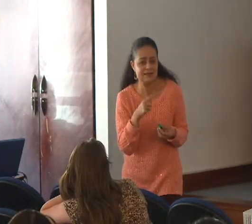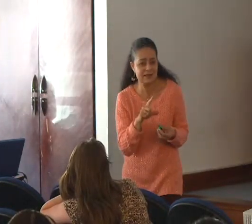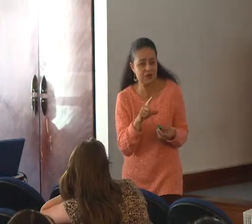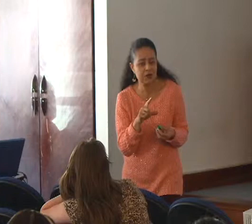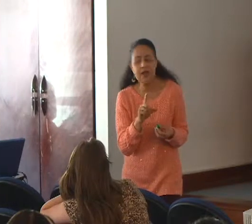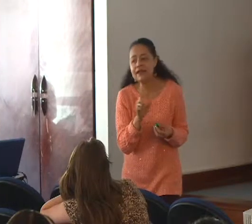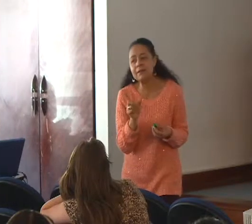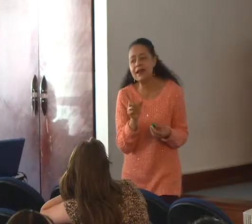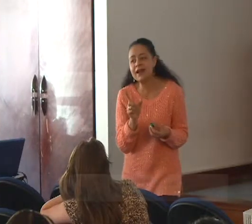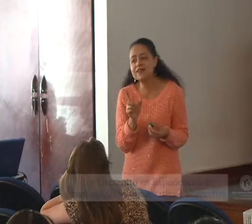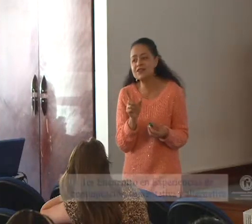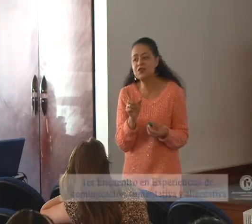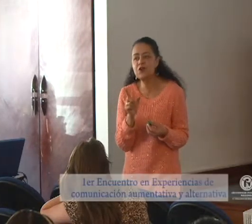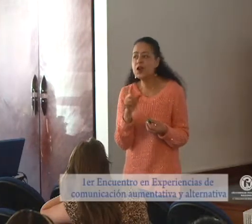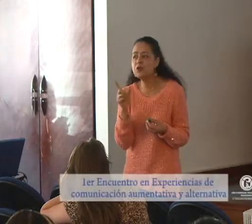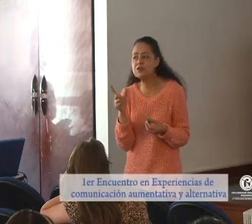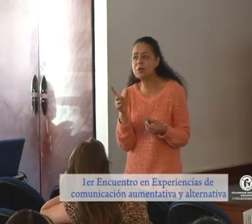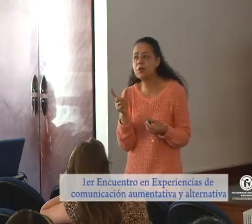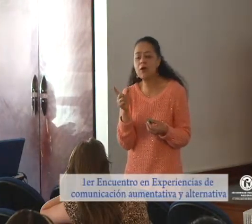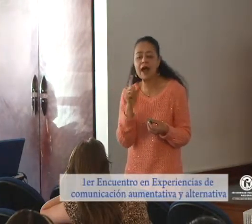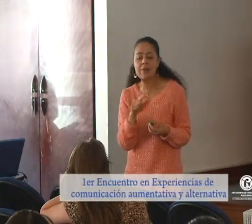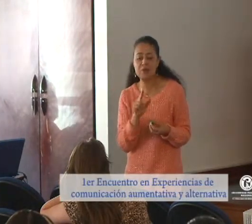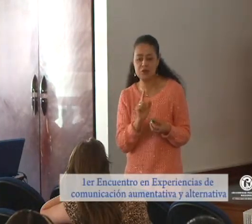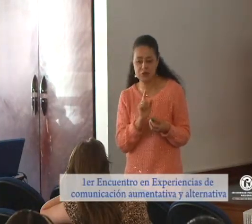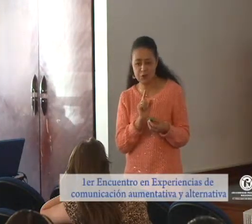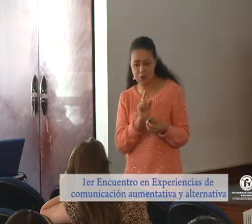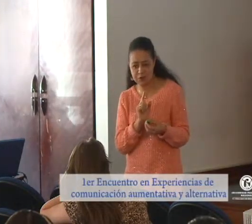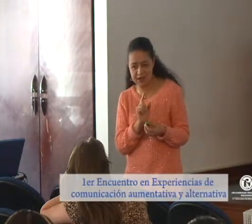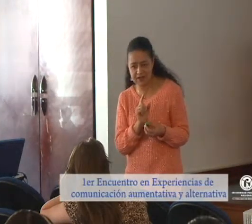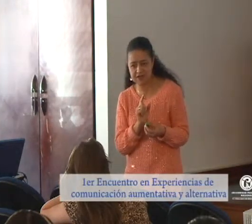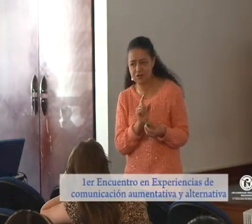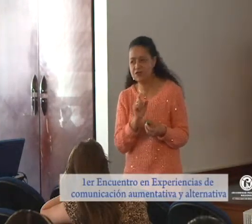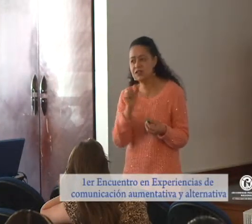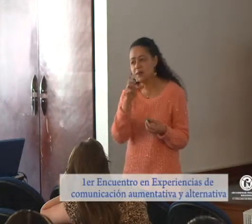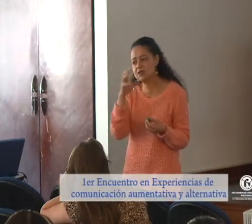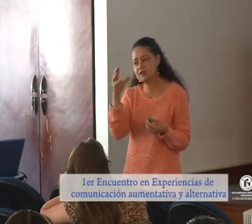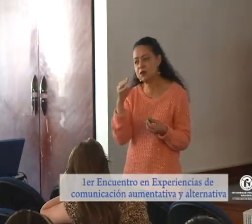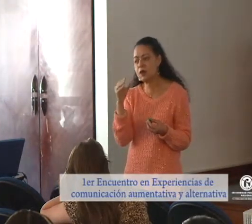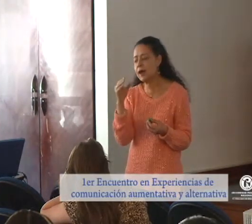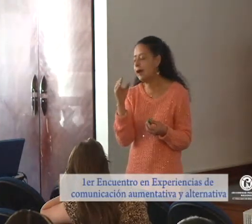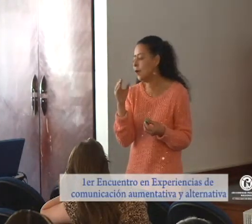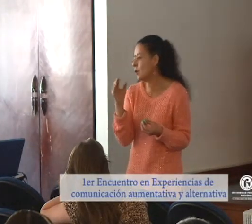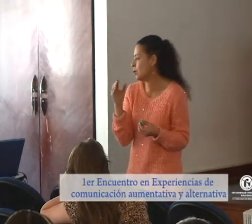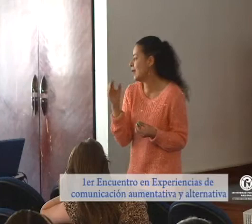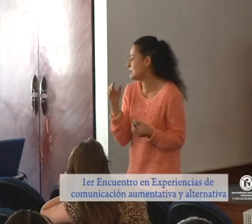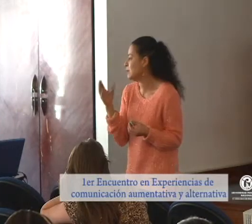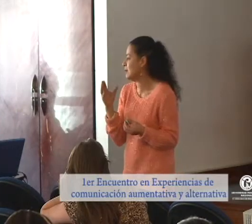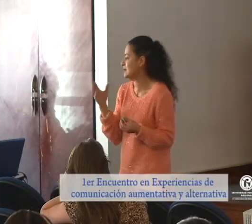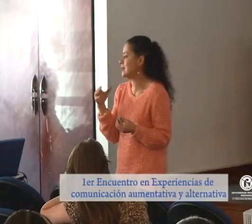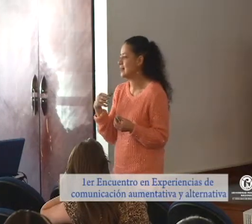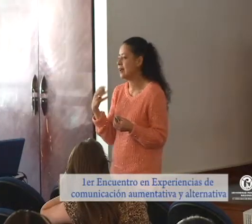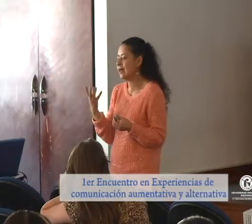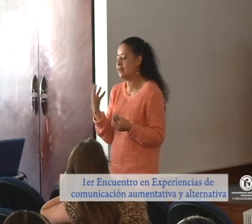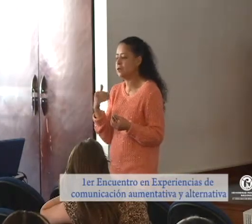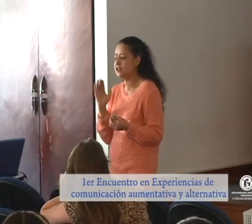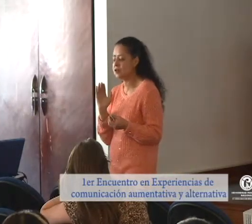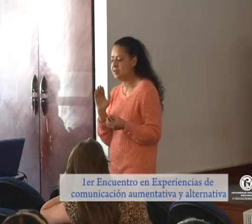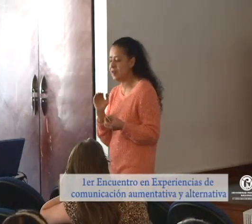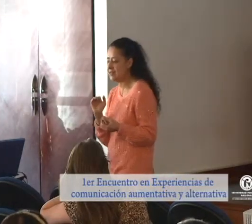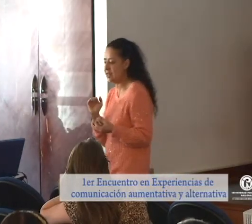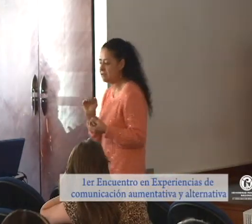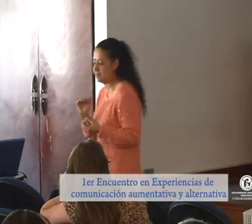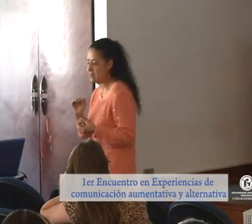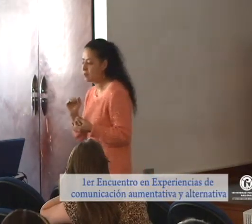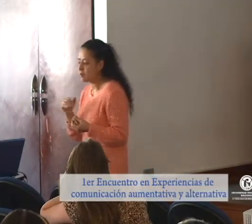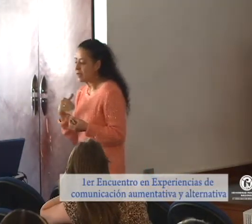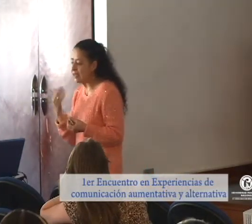estrictamente a una mecanización. Y la mecanización no es homóloga al proceso de comunicación, ¿sí? Digamos, es como, como una de las primeras ideas en